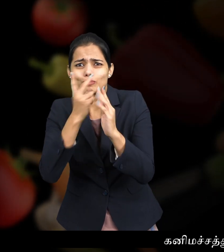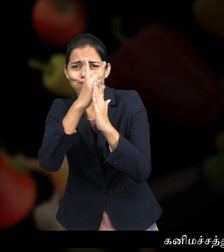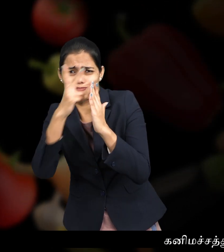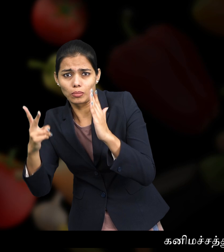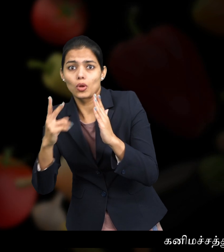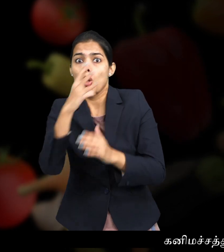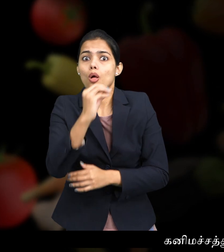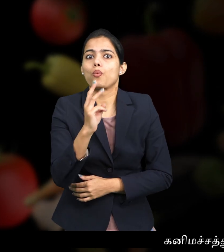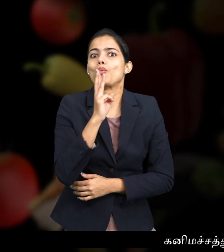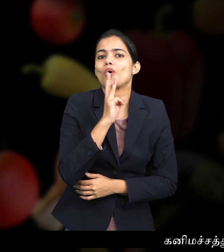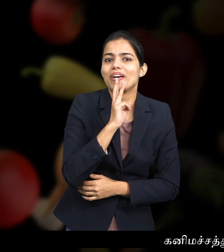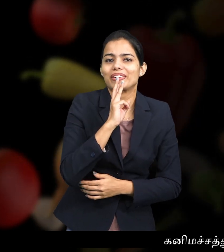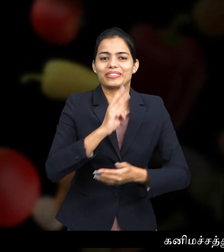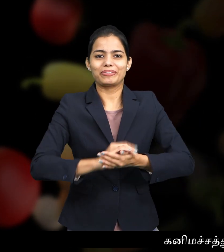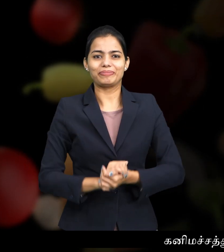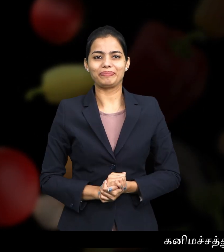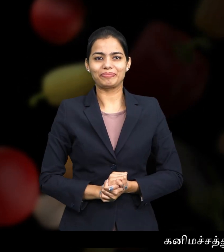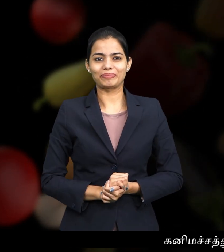நீர்.